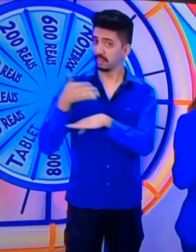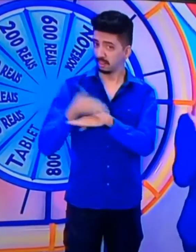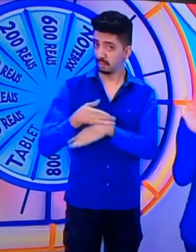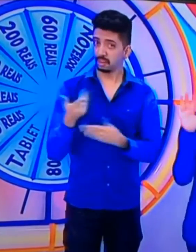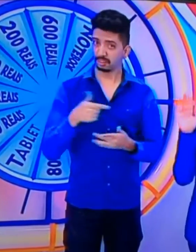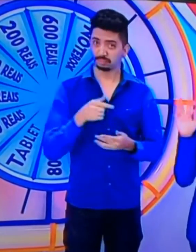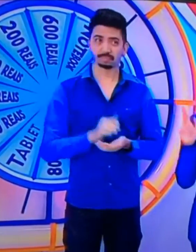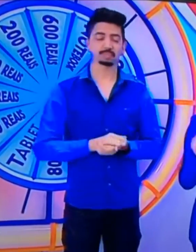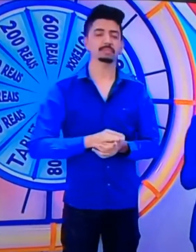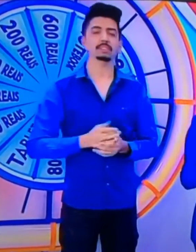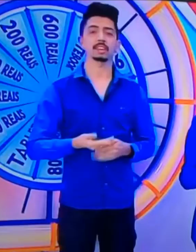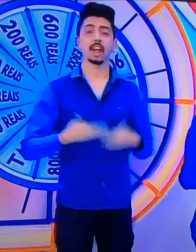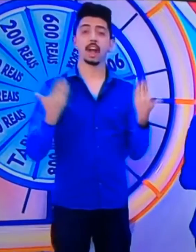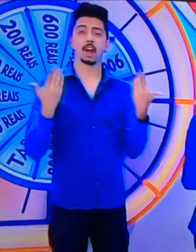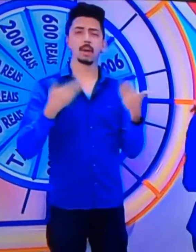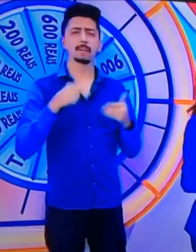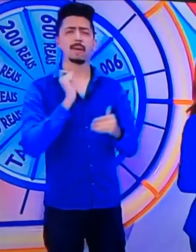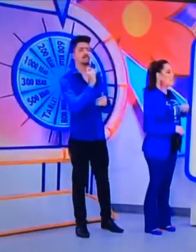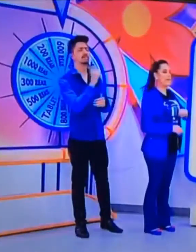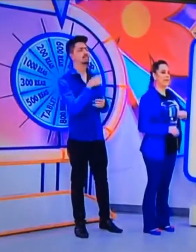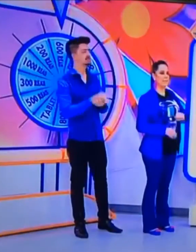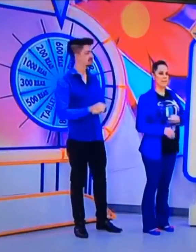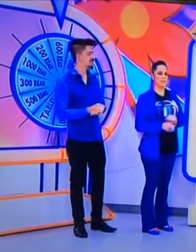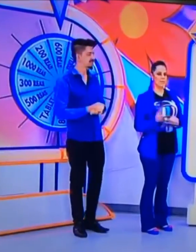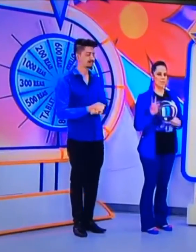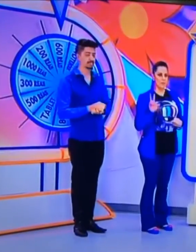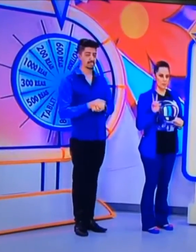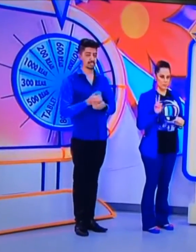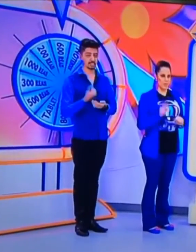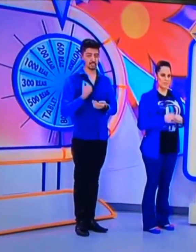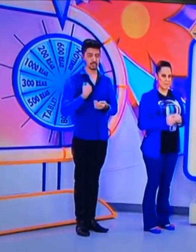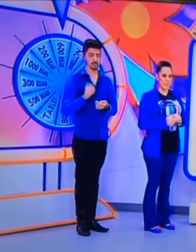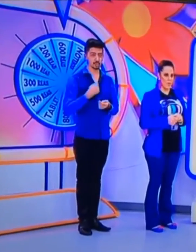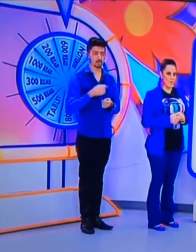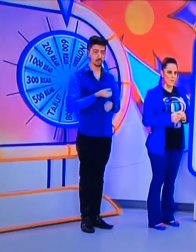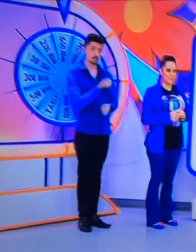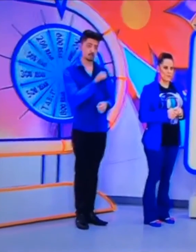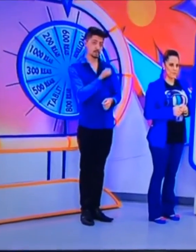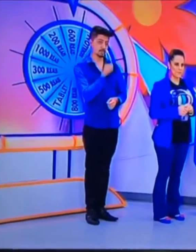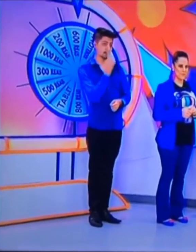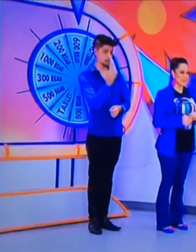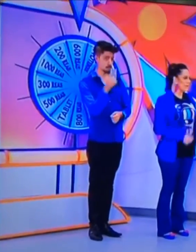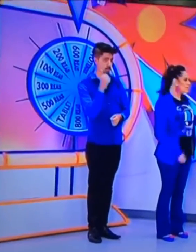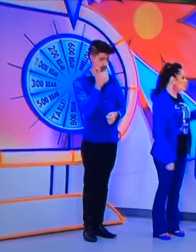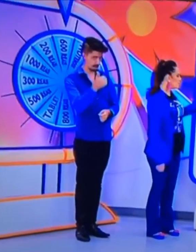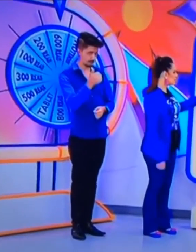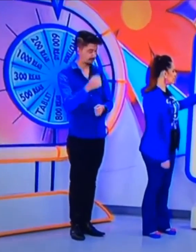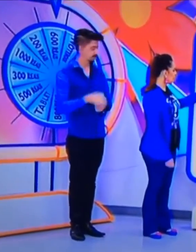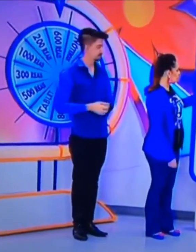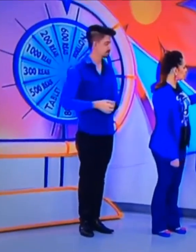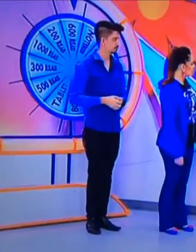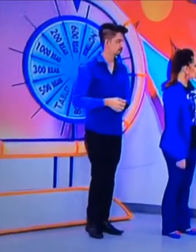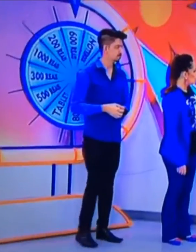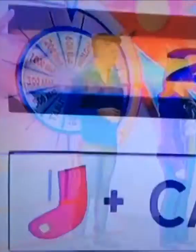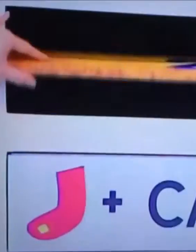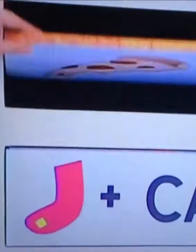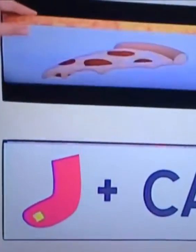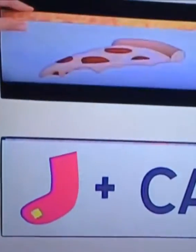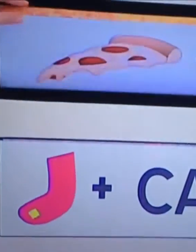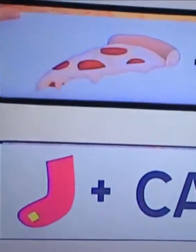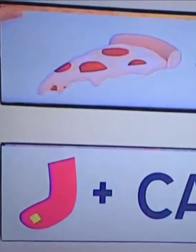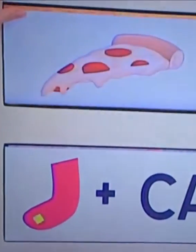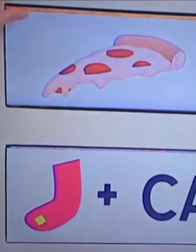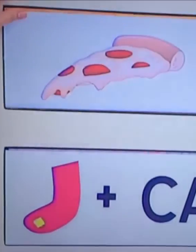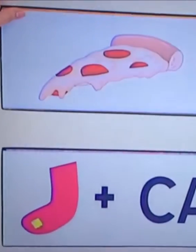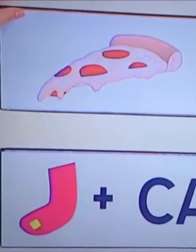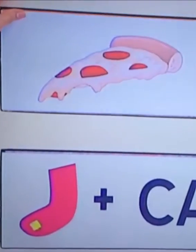Dá a prova da charada. Vou abrir aqui para você o número dois, tá bom? Vamos lá. O